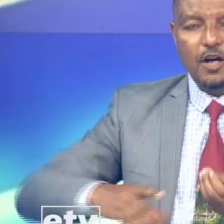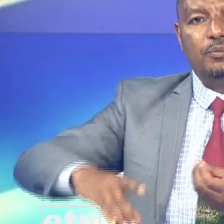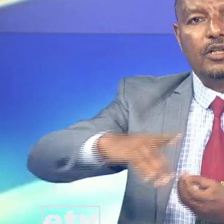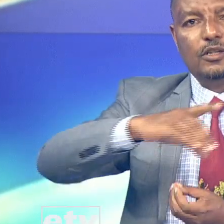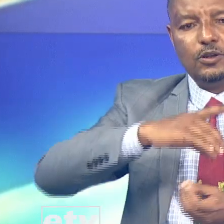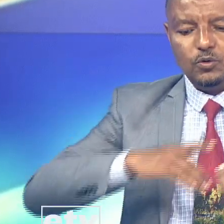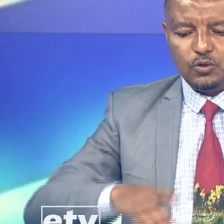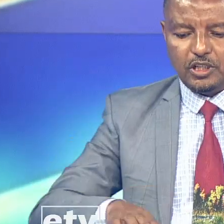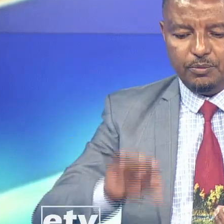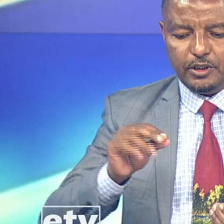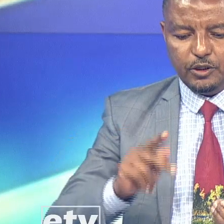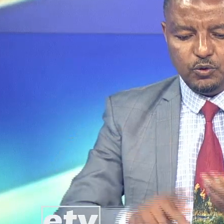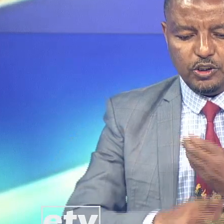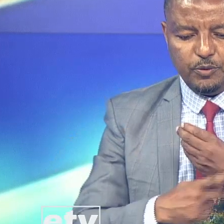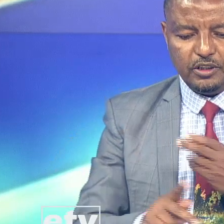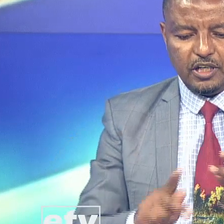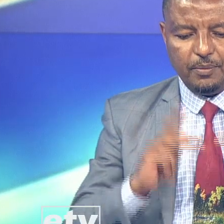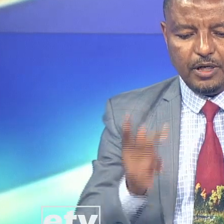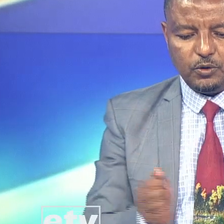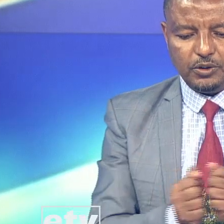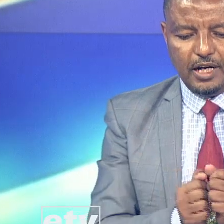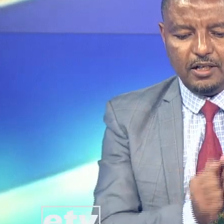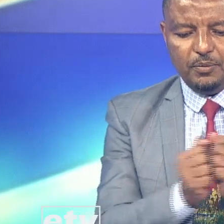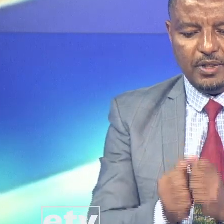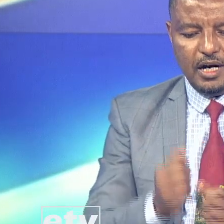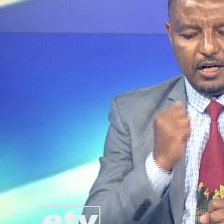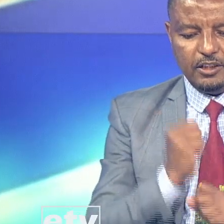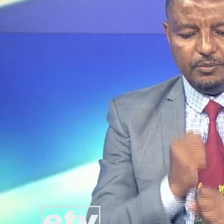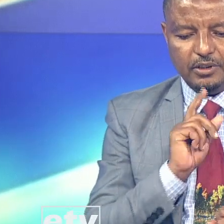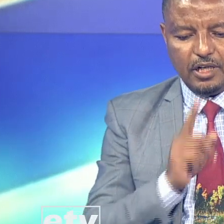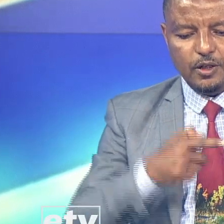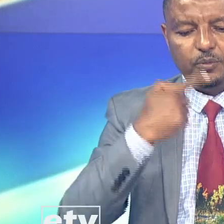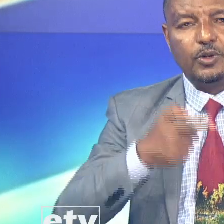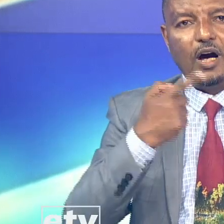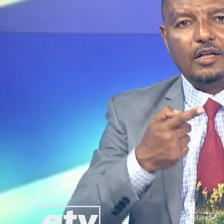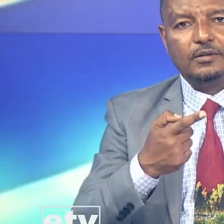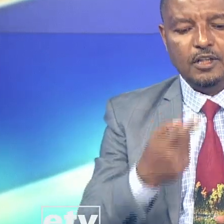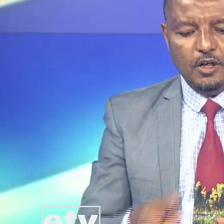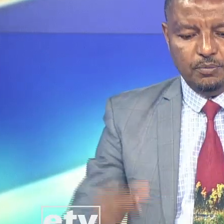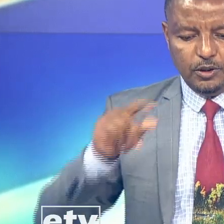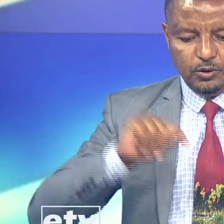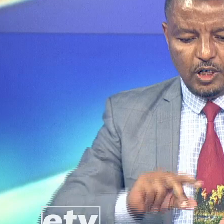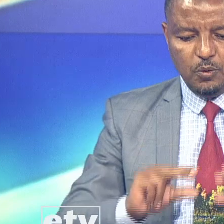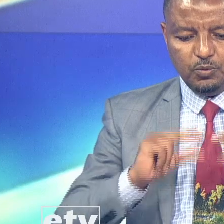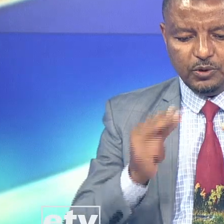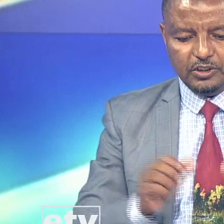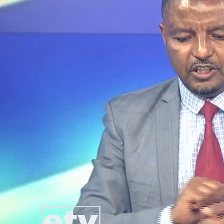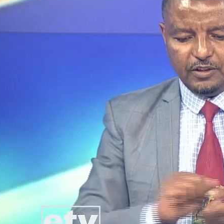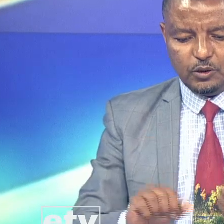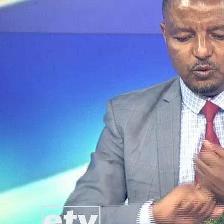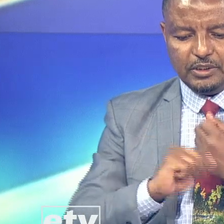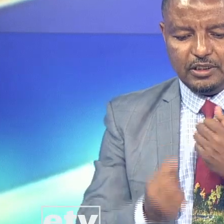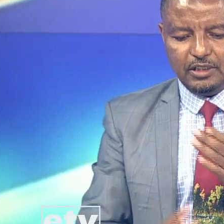ስራ በክልሉ ከሚገኙ የፖለቲካ ፓርቲዎች ጋር በጋራ የሚሰራ ነው ብለዋል። በጁንታ